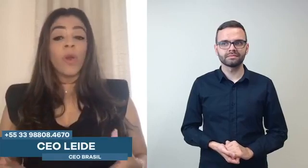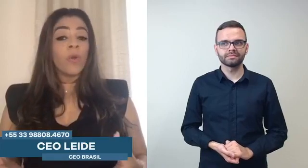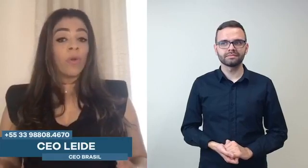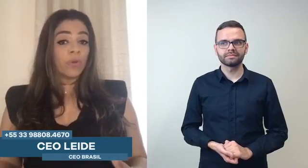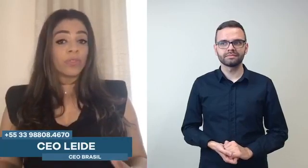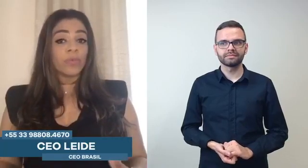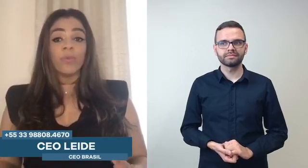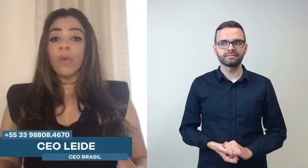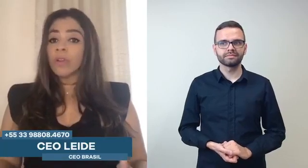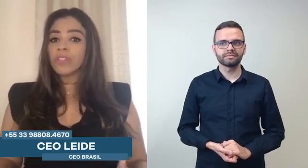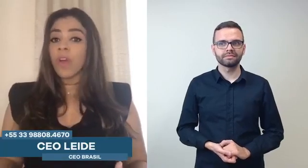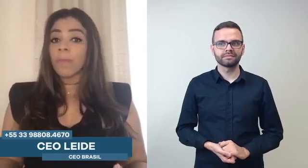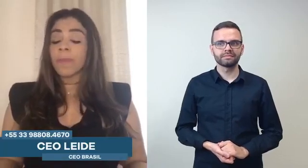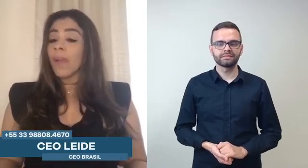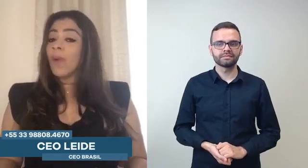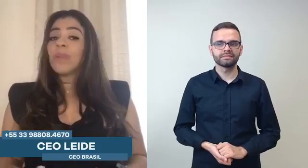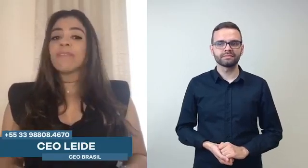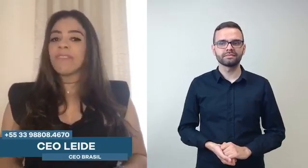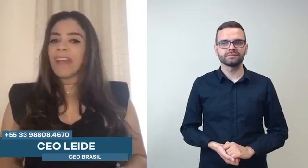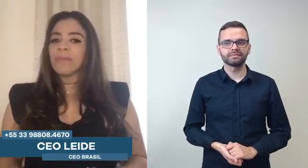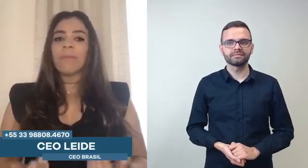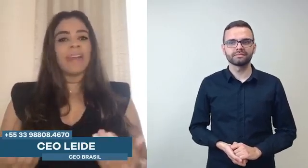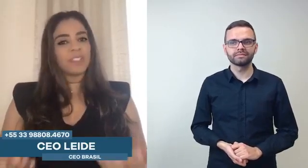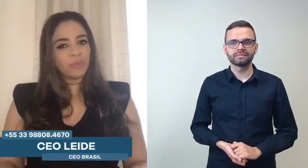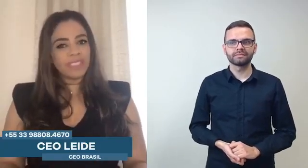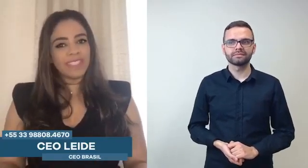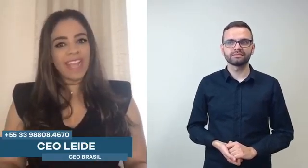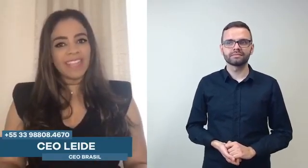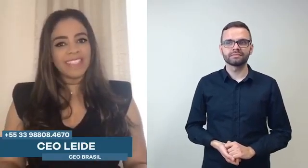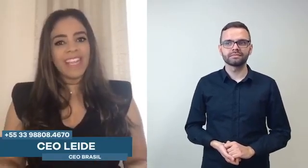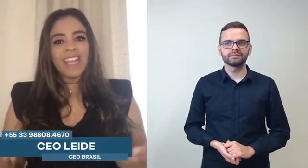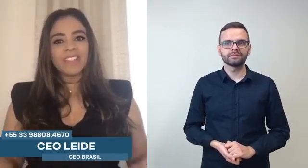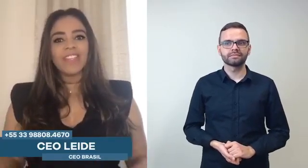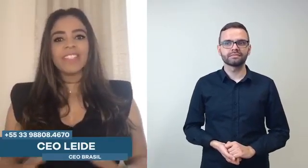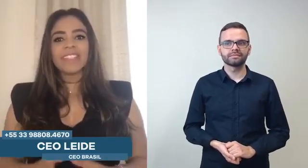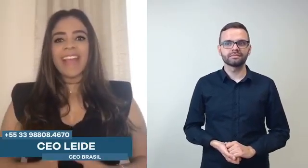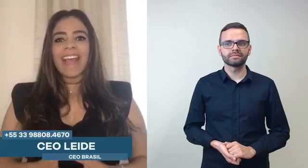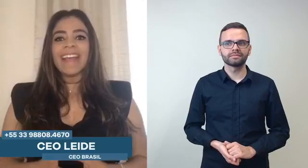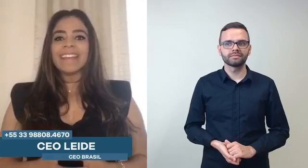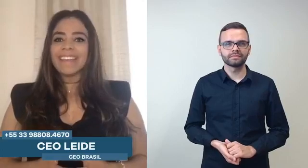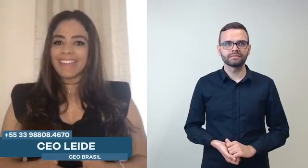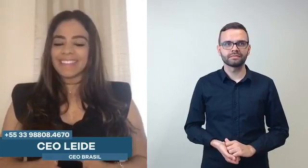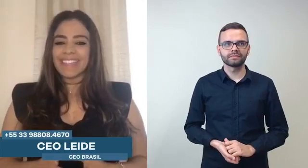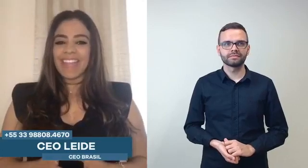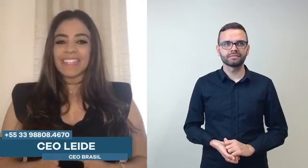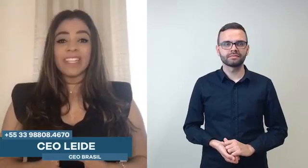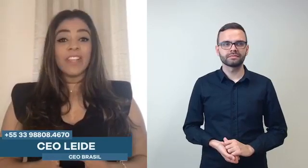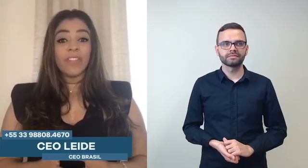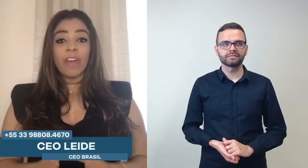treinamento, curso, workshop ou levá-lo para a sua cidade, é só discar